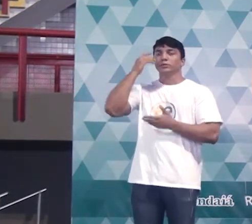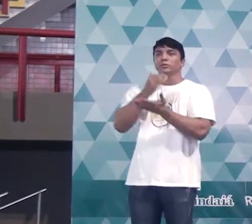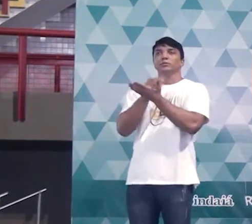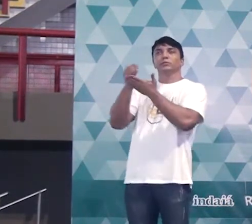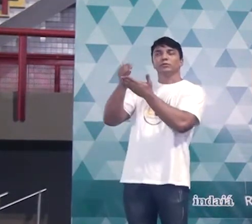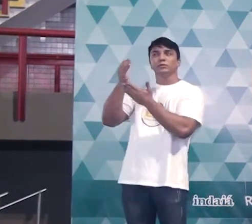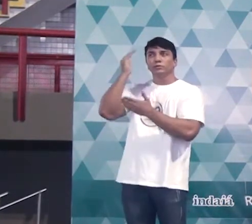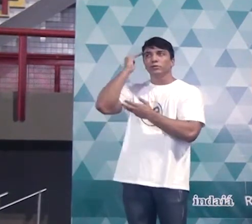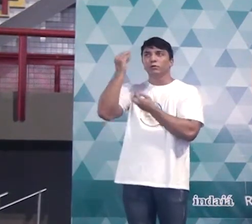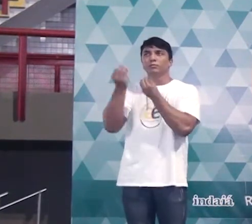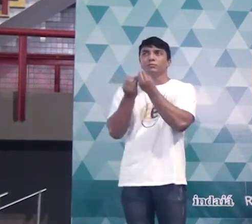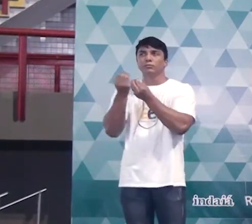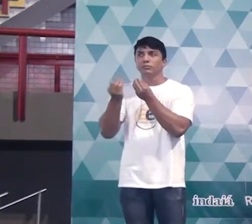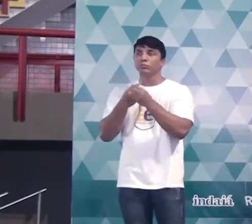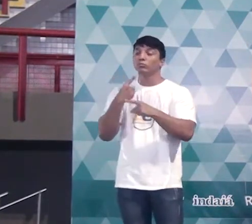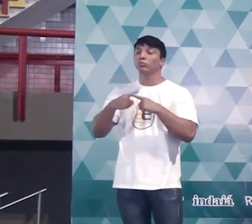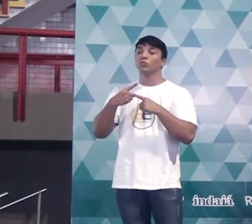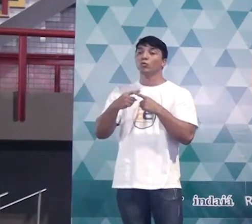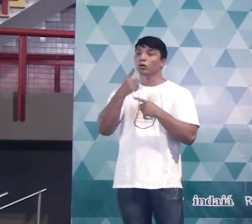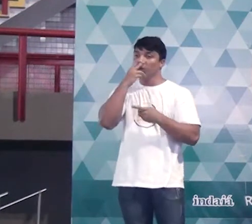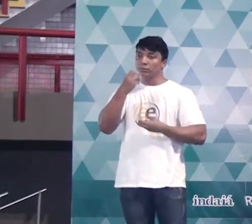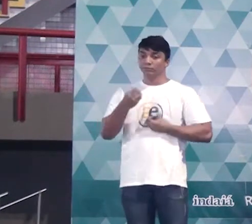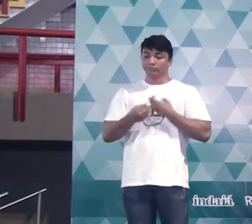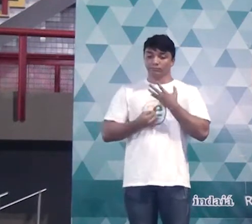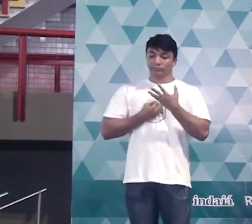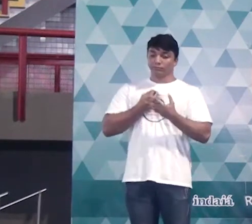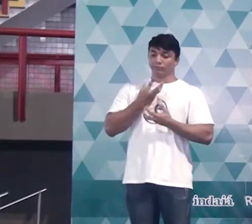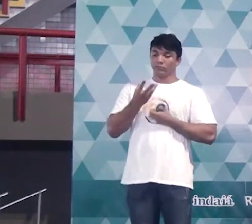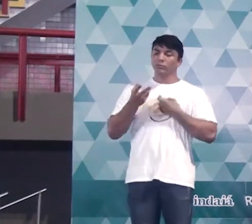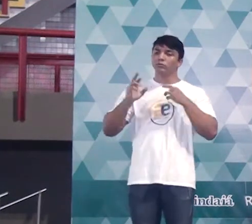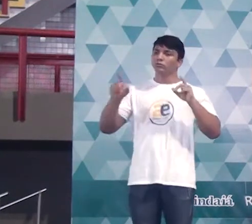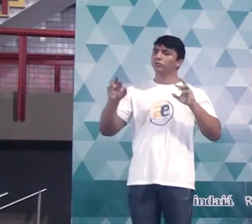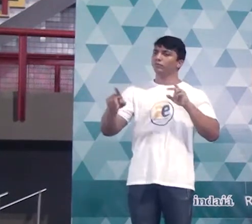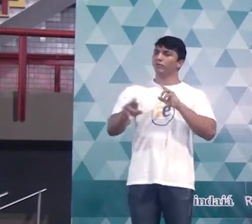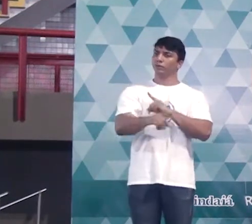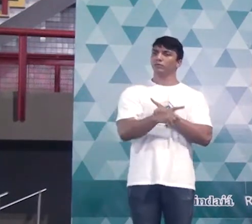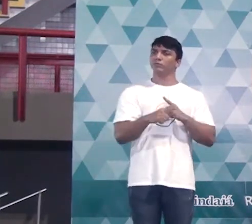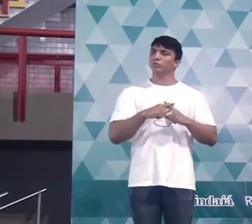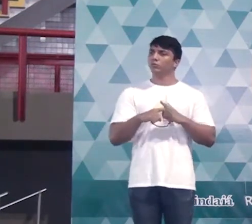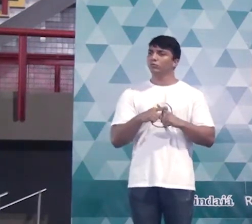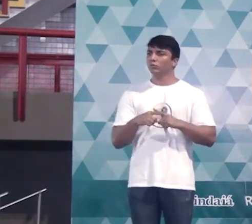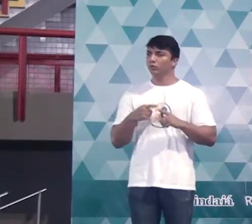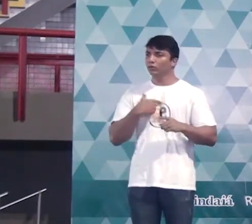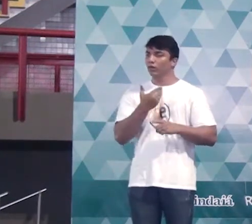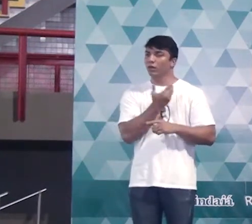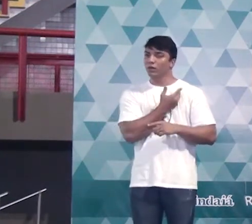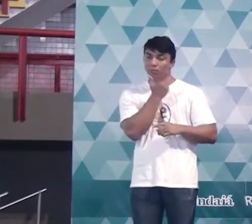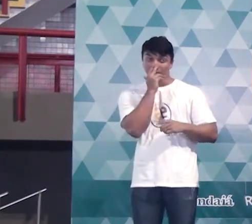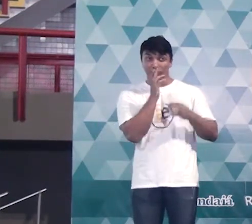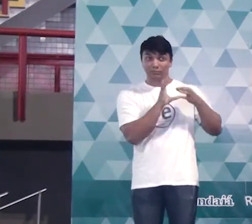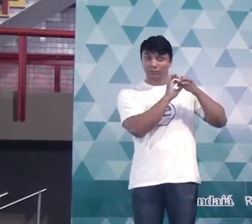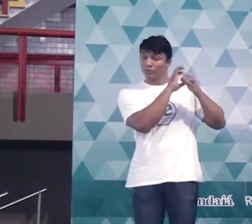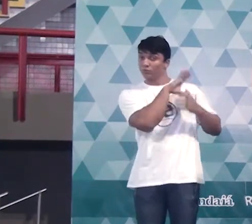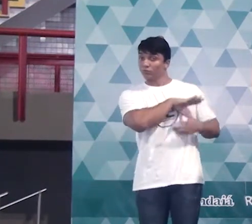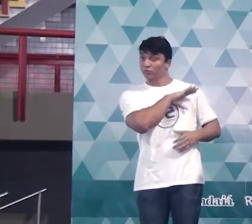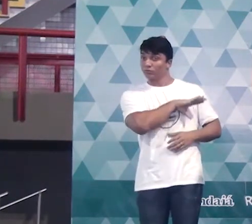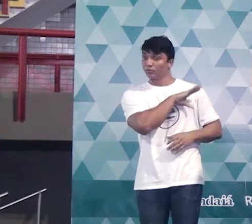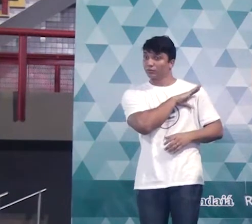compreender por que nós nos expressamos tão diferentes dos nossos irmãos